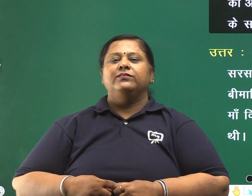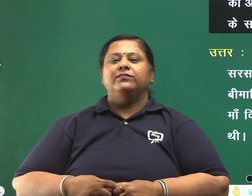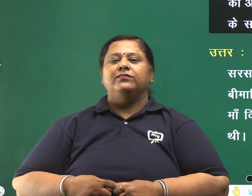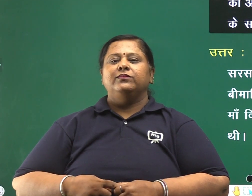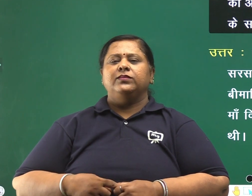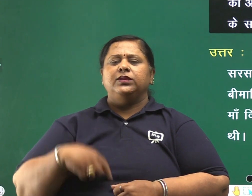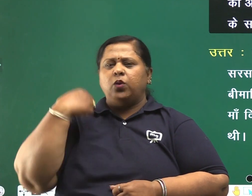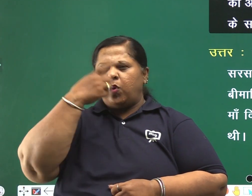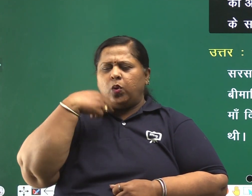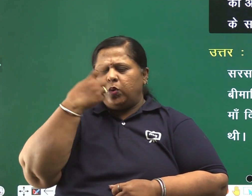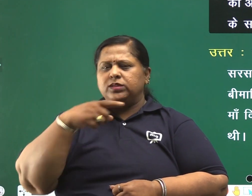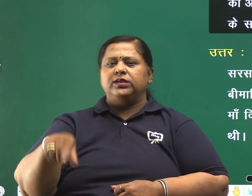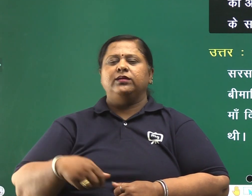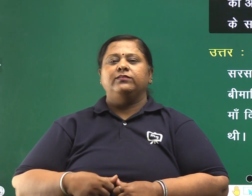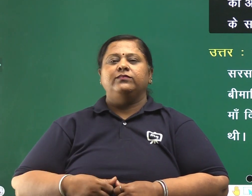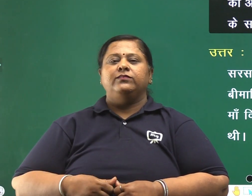कौन कौन सी